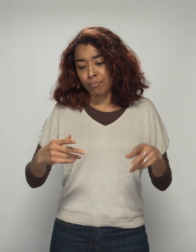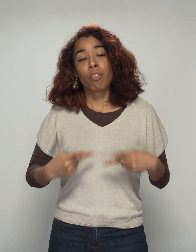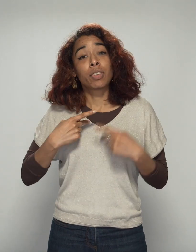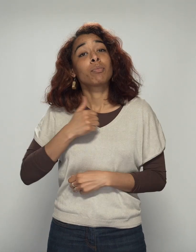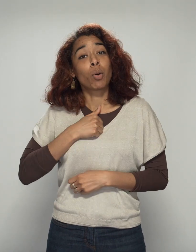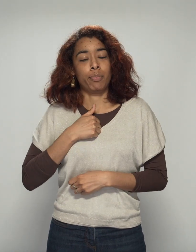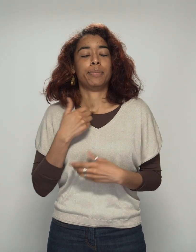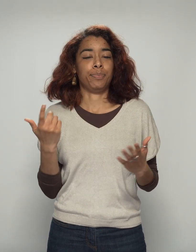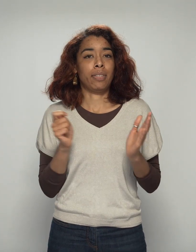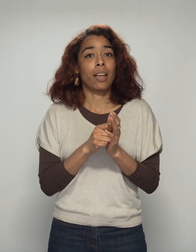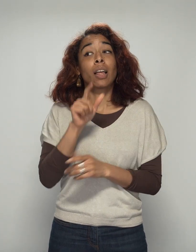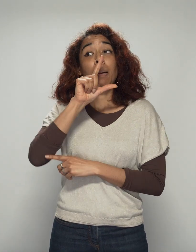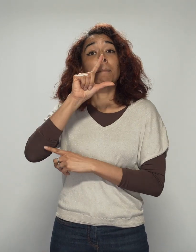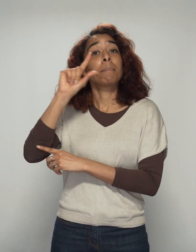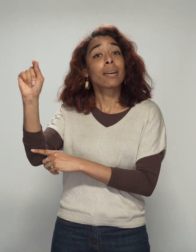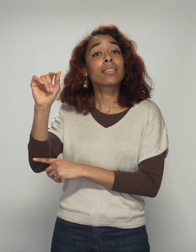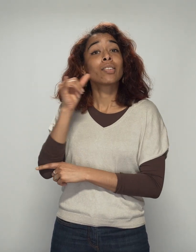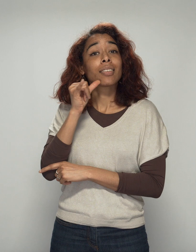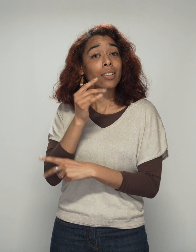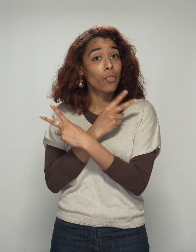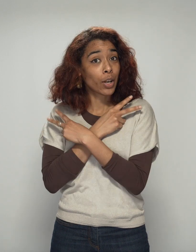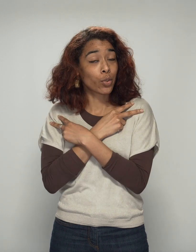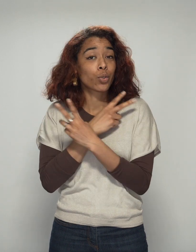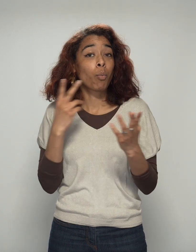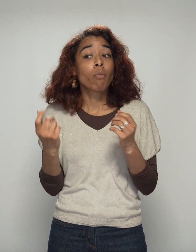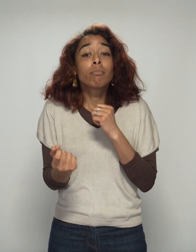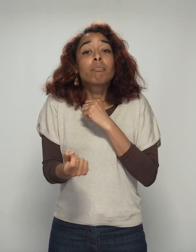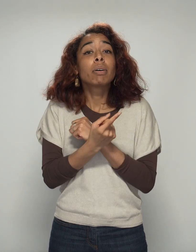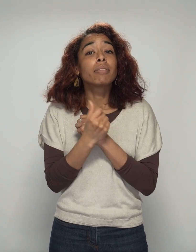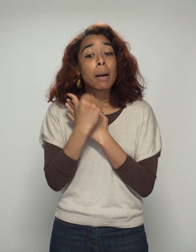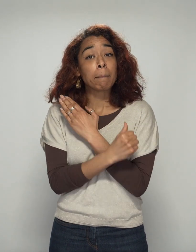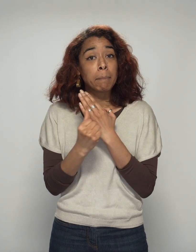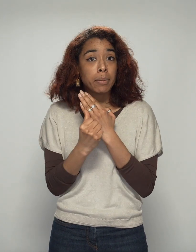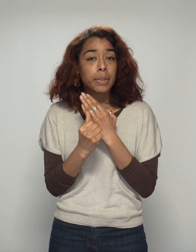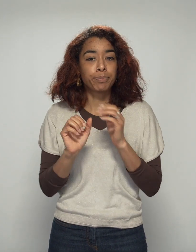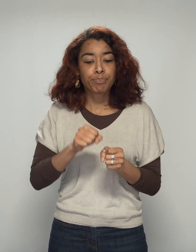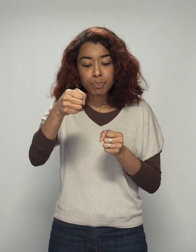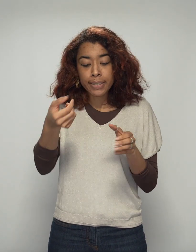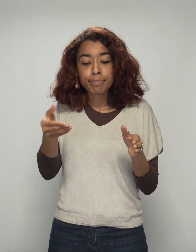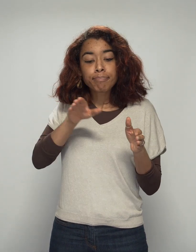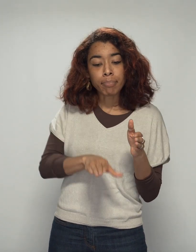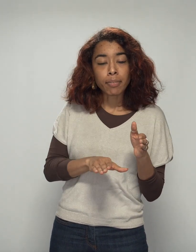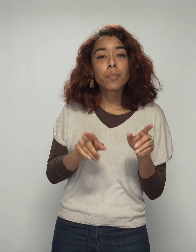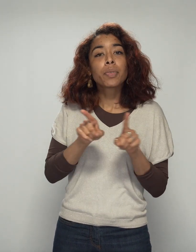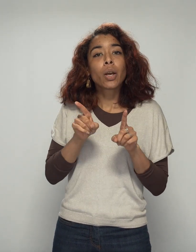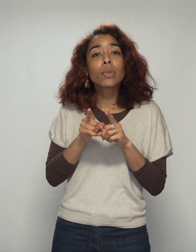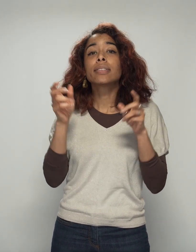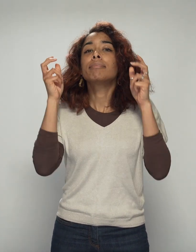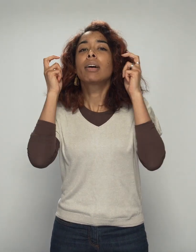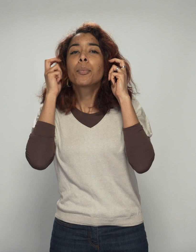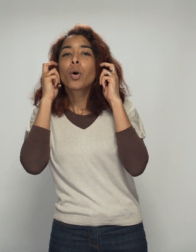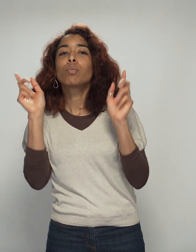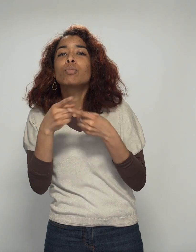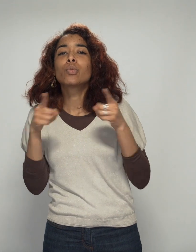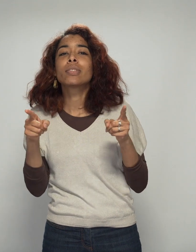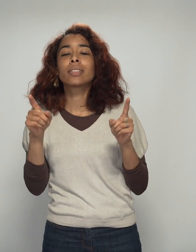mais un jour, je suis partie en vacances en Italie et chose inhabituelle, j'ai pris avec moi dans ma valise ma Bible et j'ai pris le chant